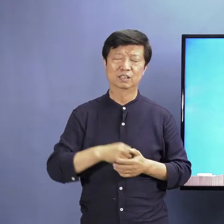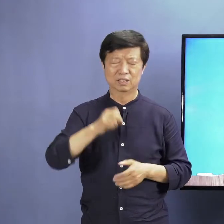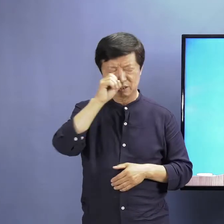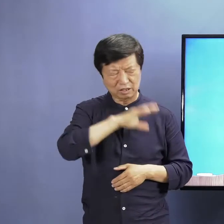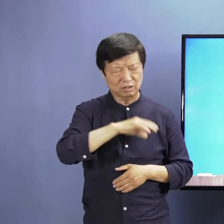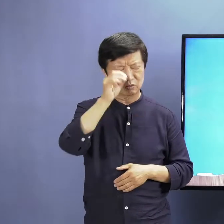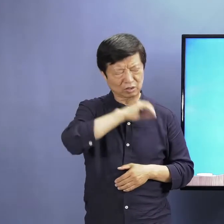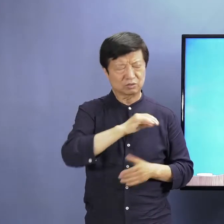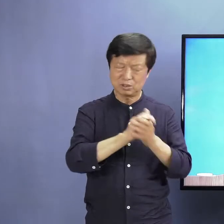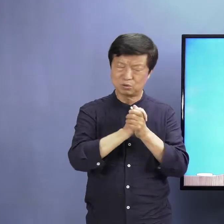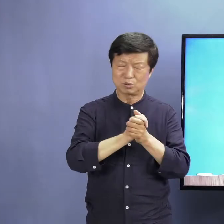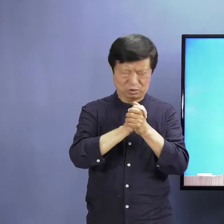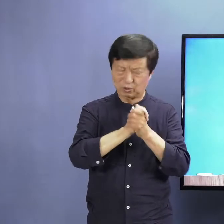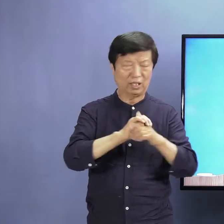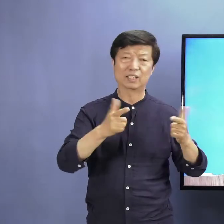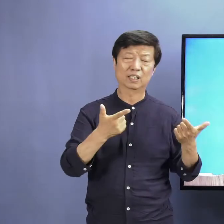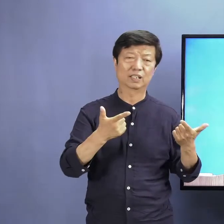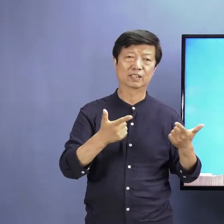정말,